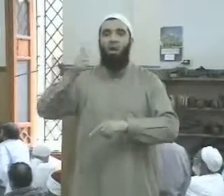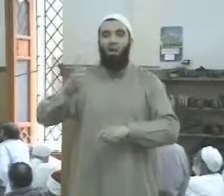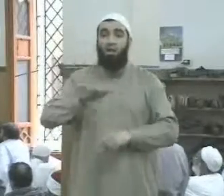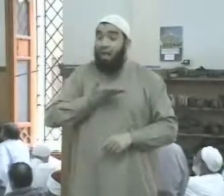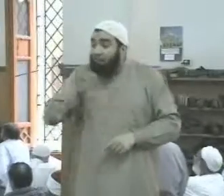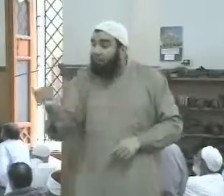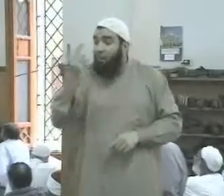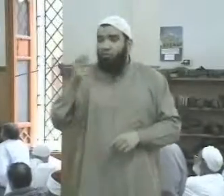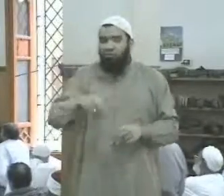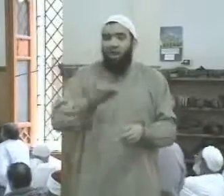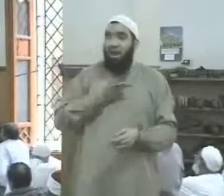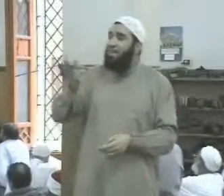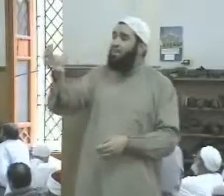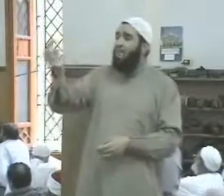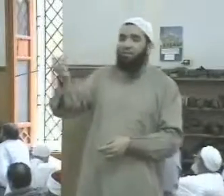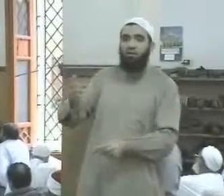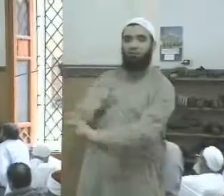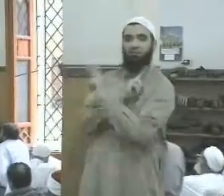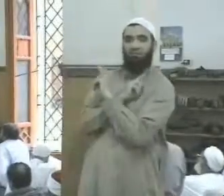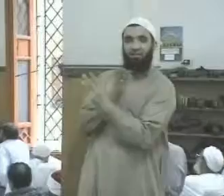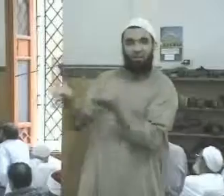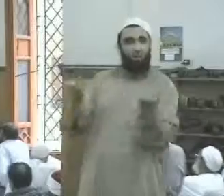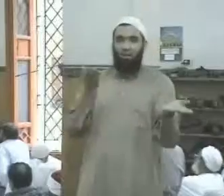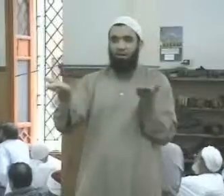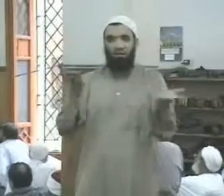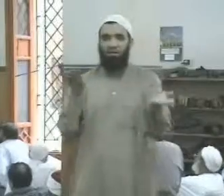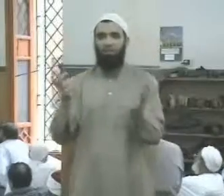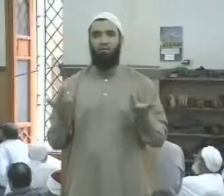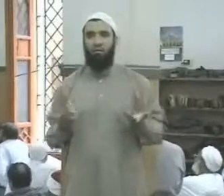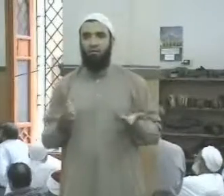كيف يرقى أسامة بن زيد إلى هذا المقام